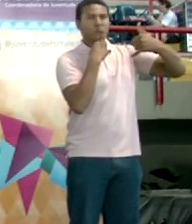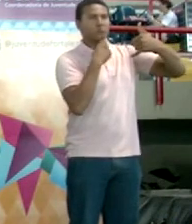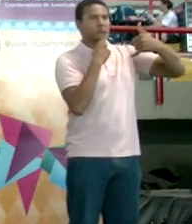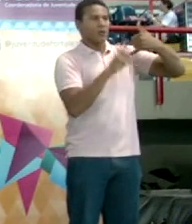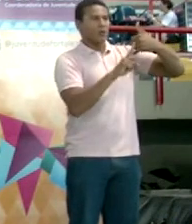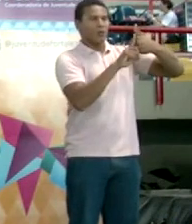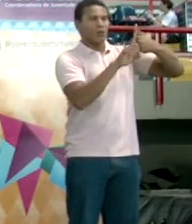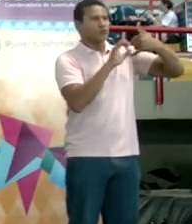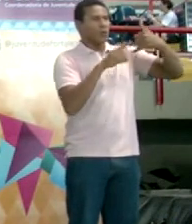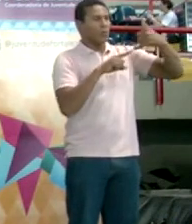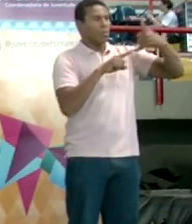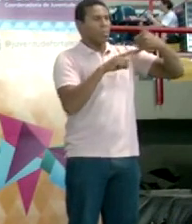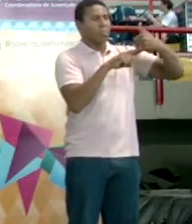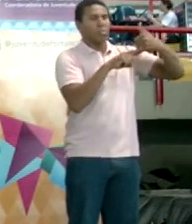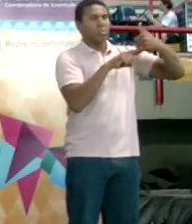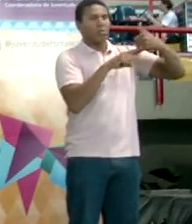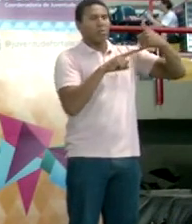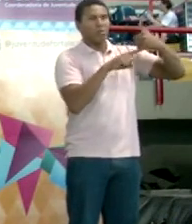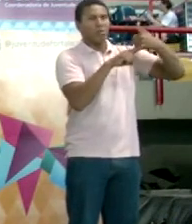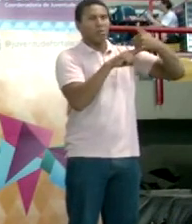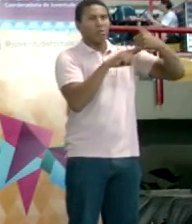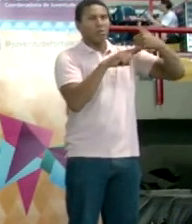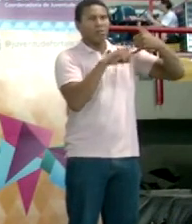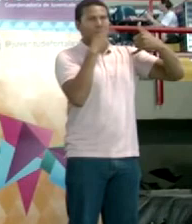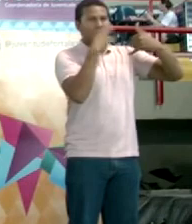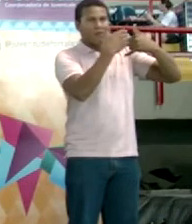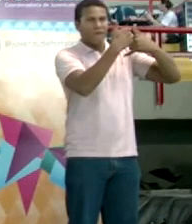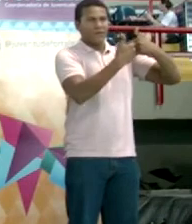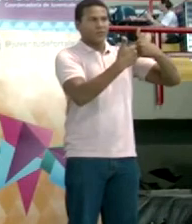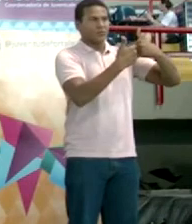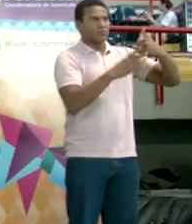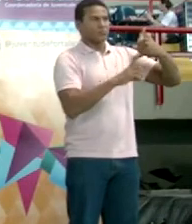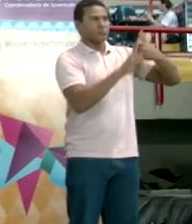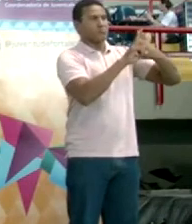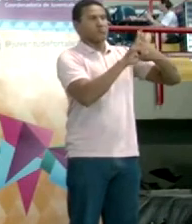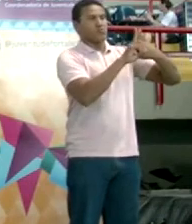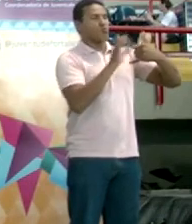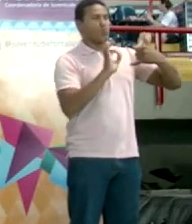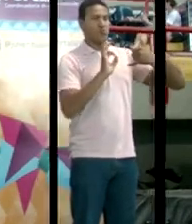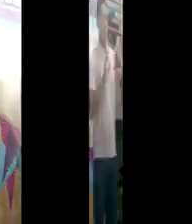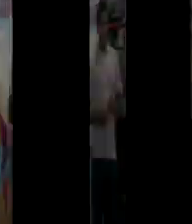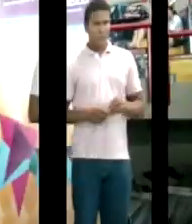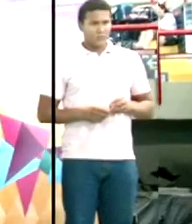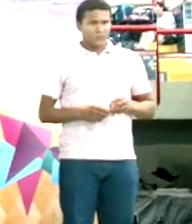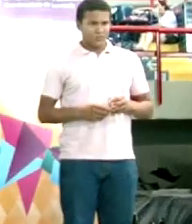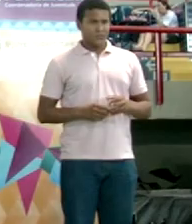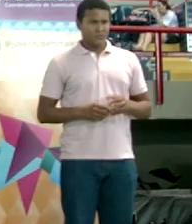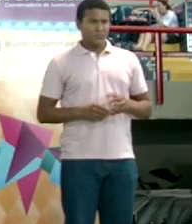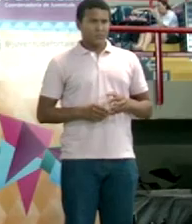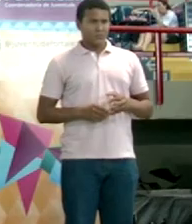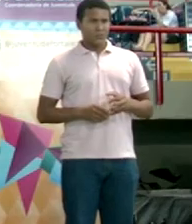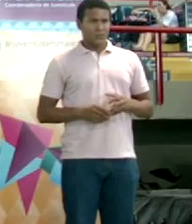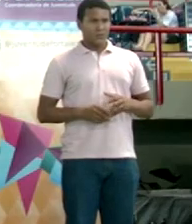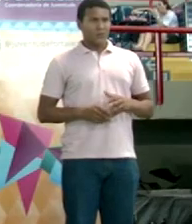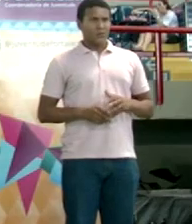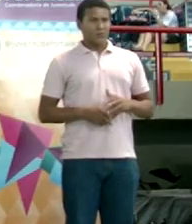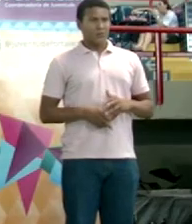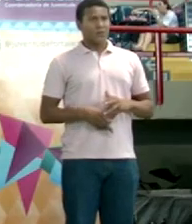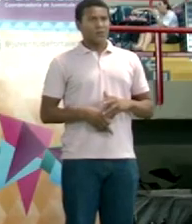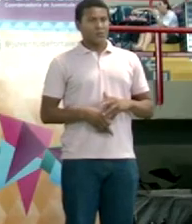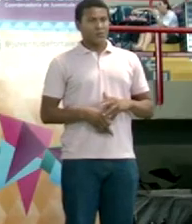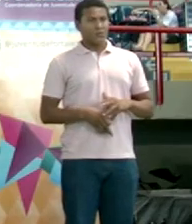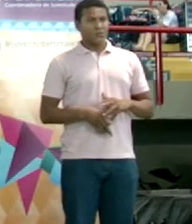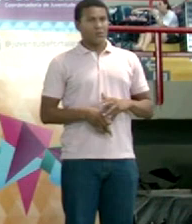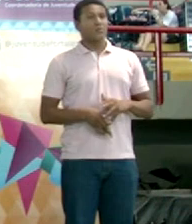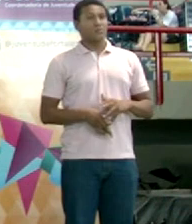né? Que dificultou a manutenção da gestação. Infelizmente. Outro dia saiu no